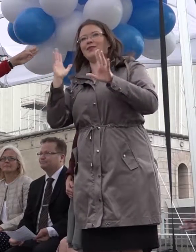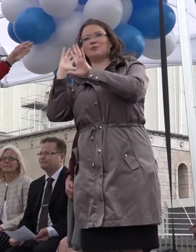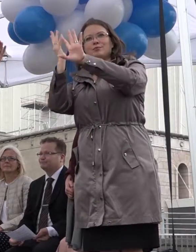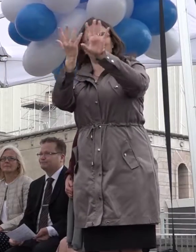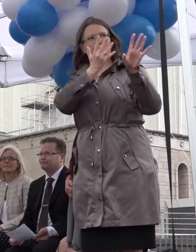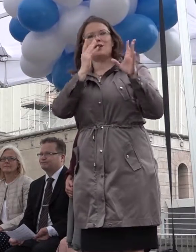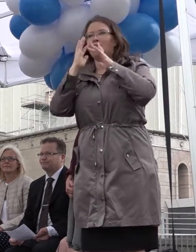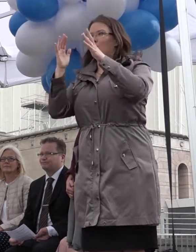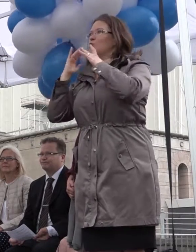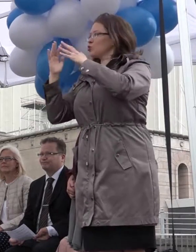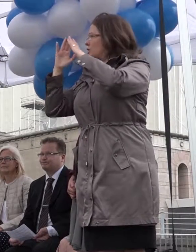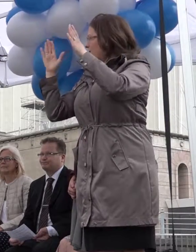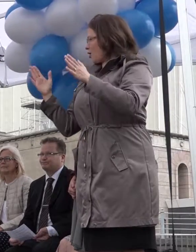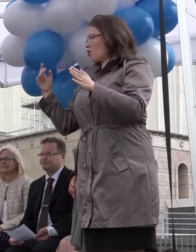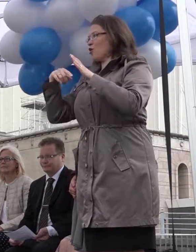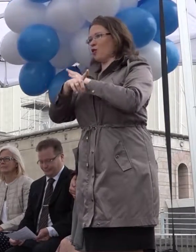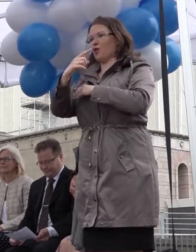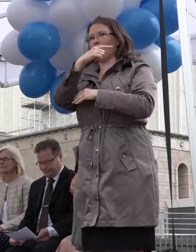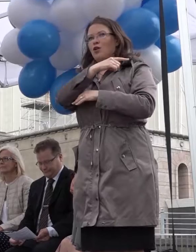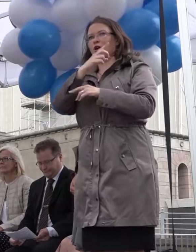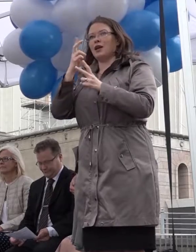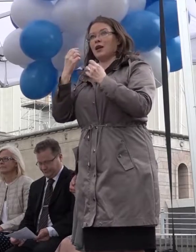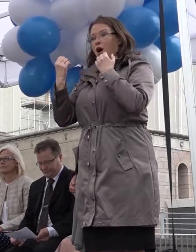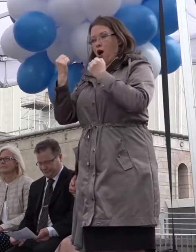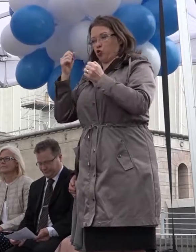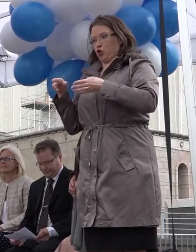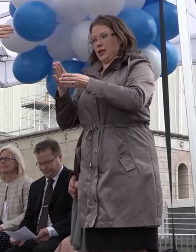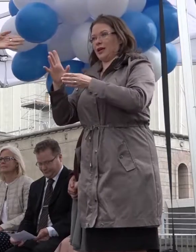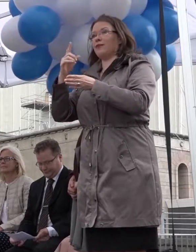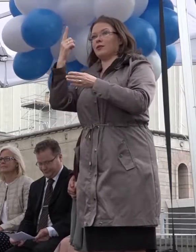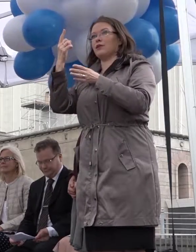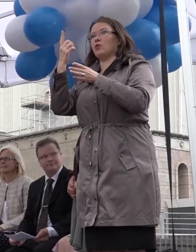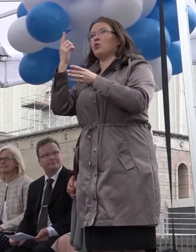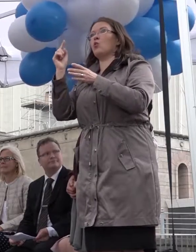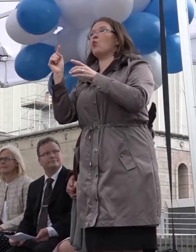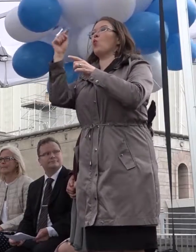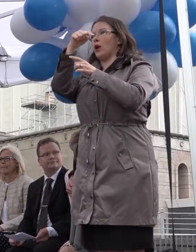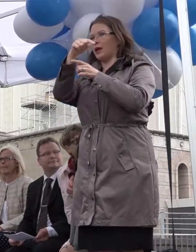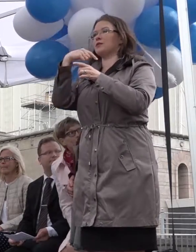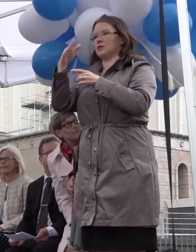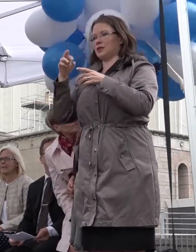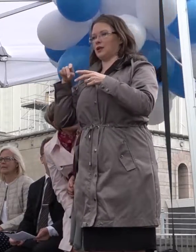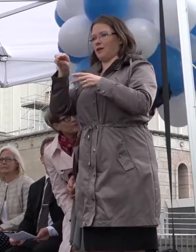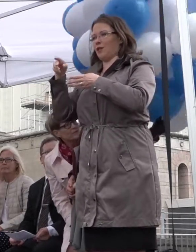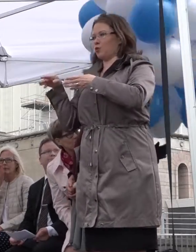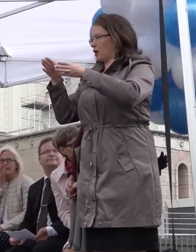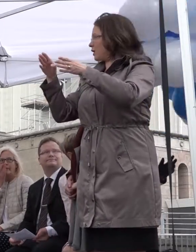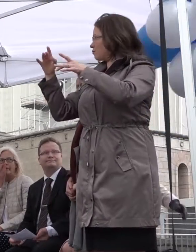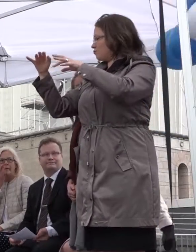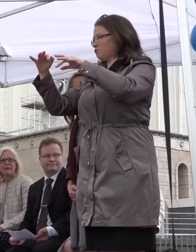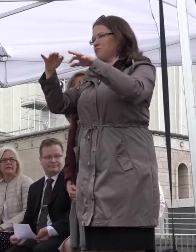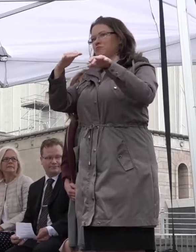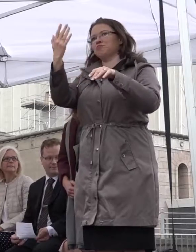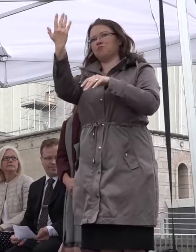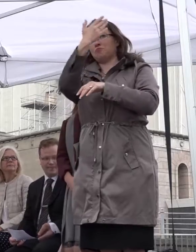tuota musiikkitaloa, eli emme mene autoteitä pitkin. Yksi ylitys tuosta ja sitten sinne sitä kävelytietä pitkin.